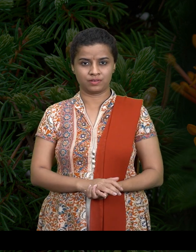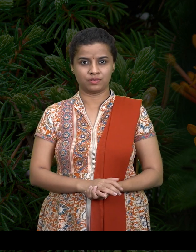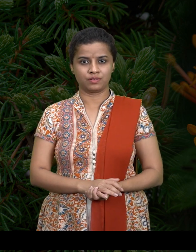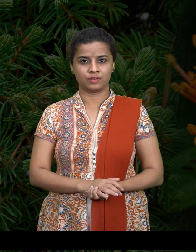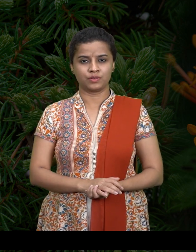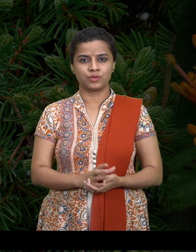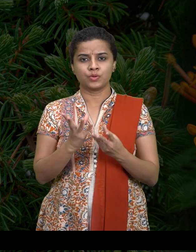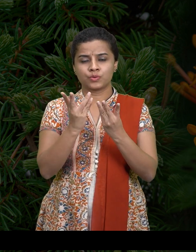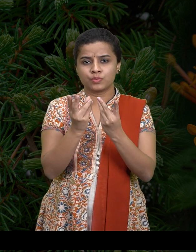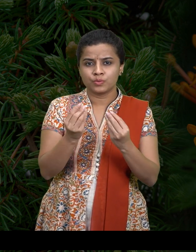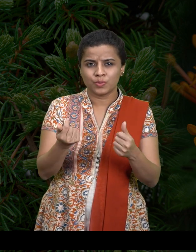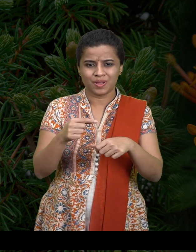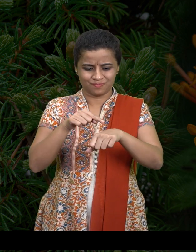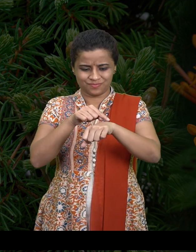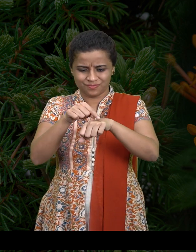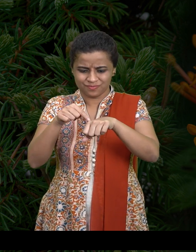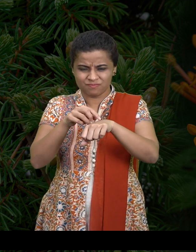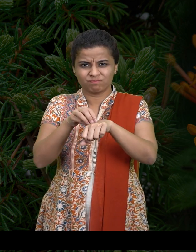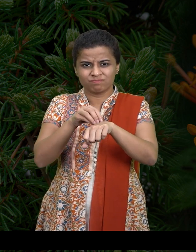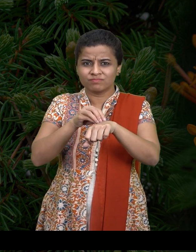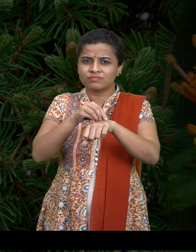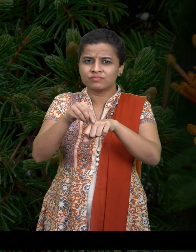दात बरा करण्यासाठी